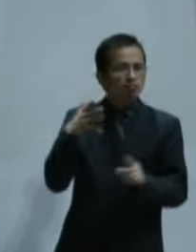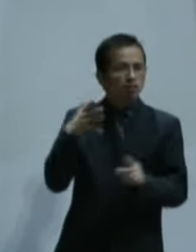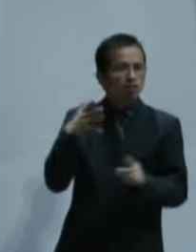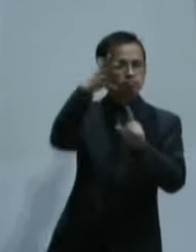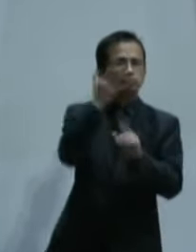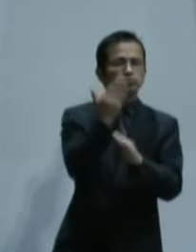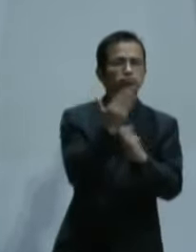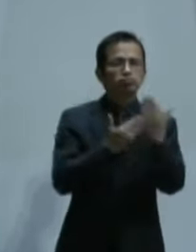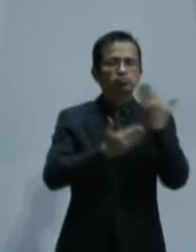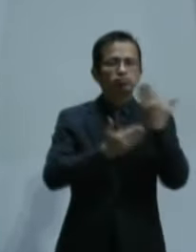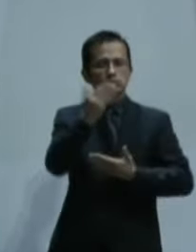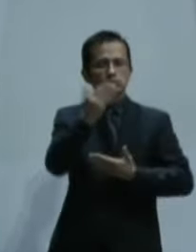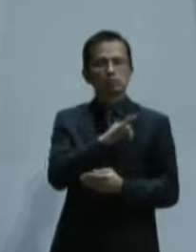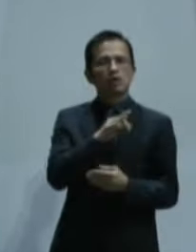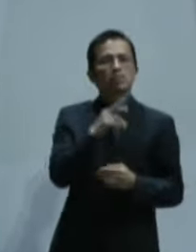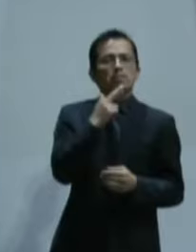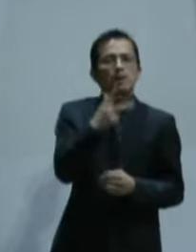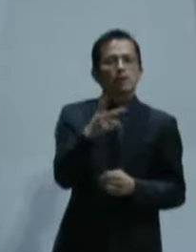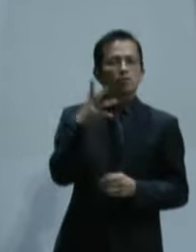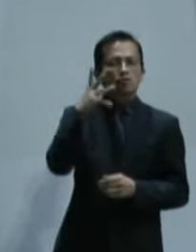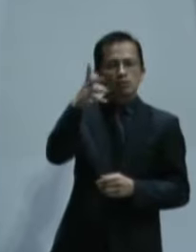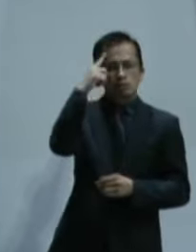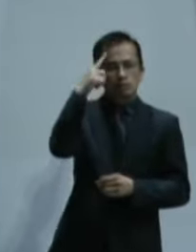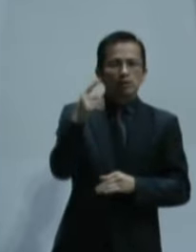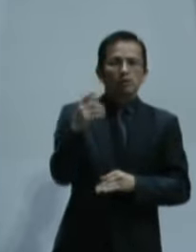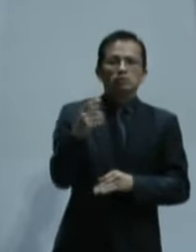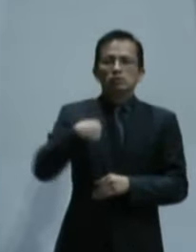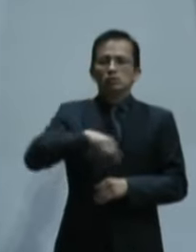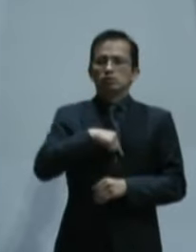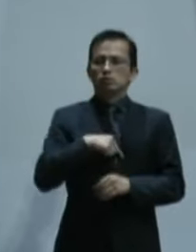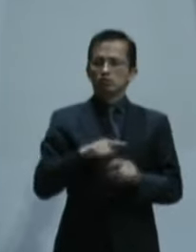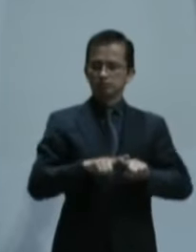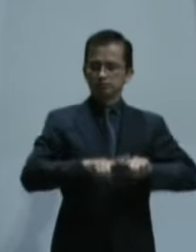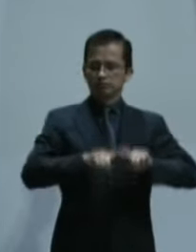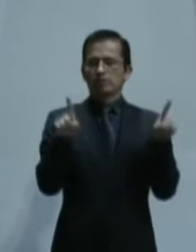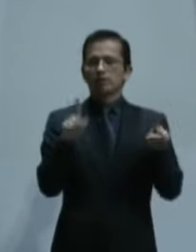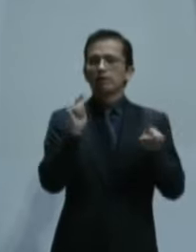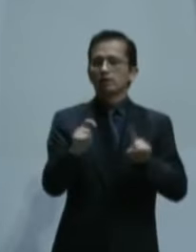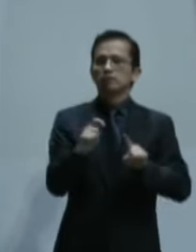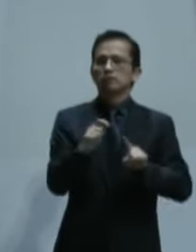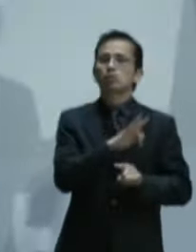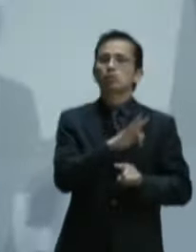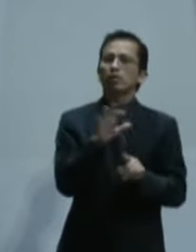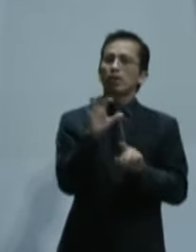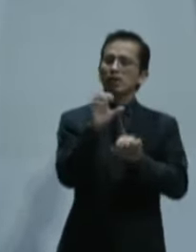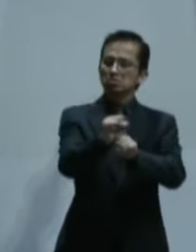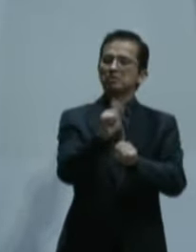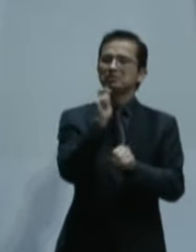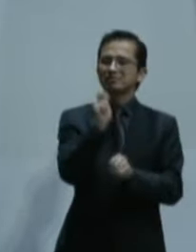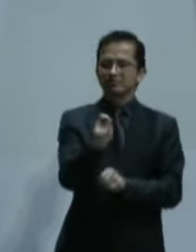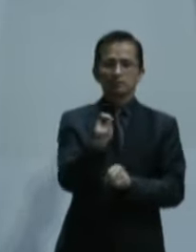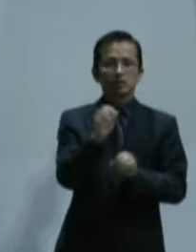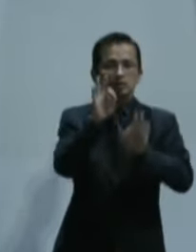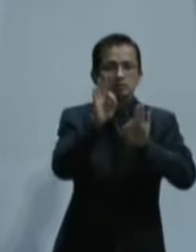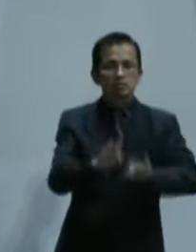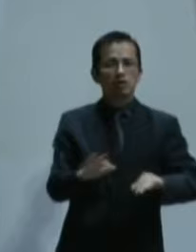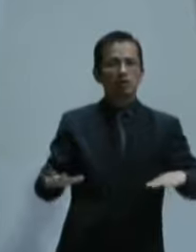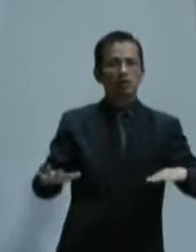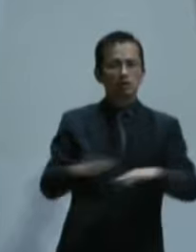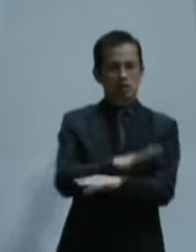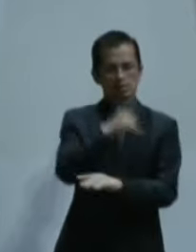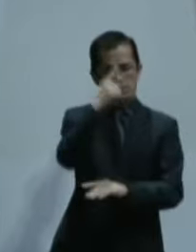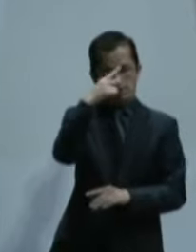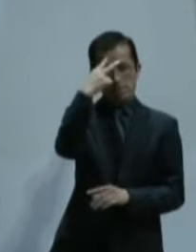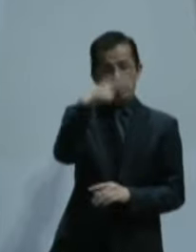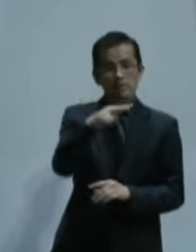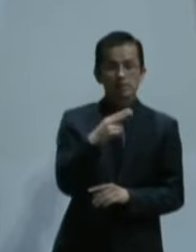nos permita construir un mejor futuro para hacer la diferencia y conseguir un verdadero cambio para